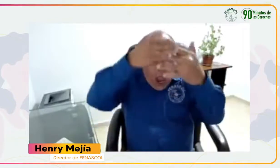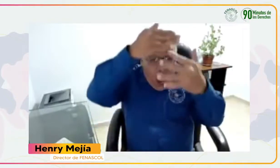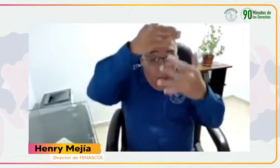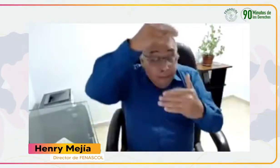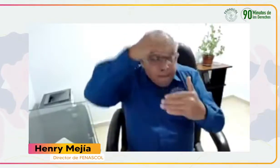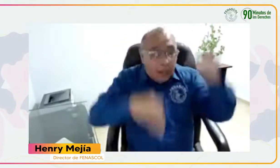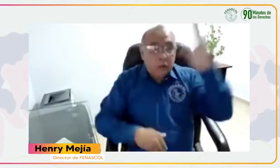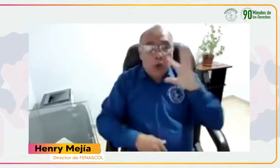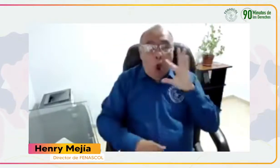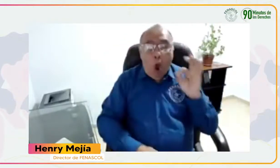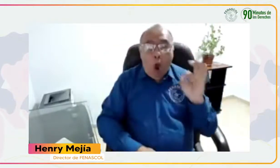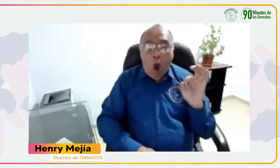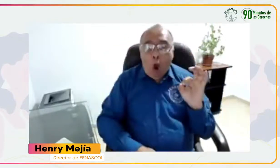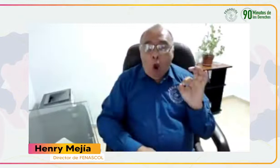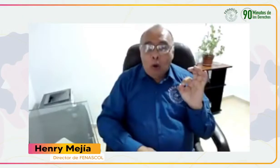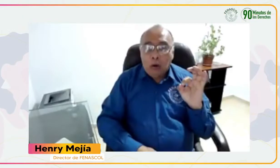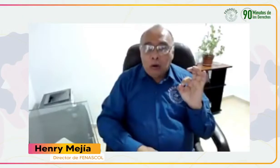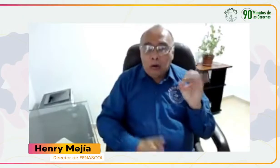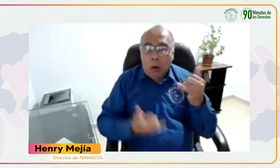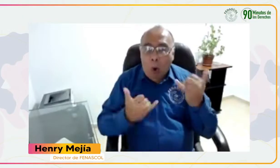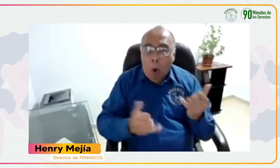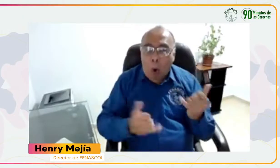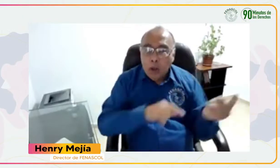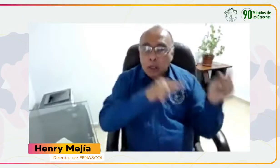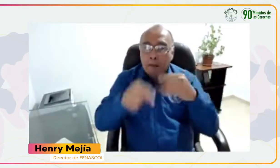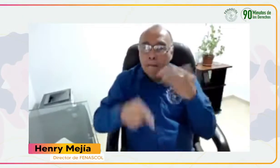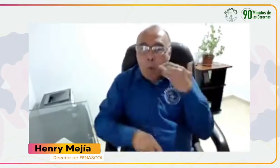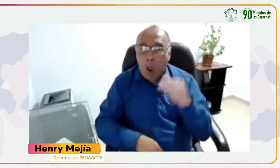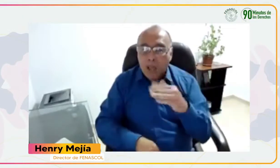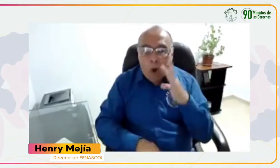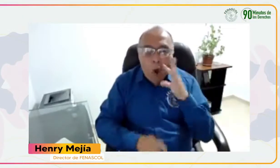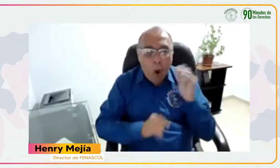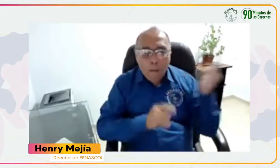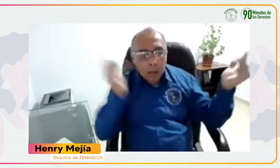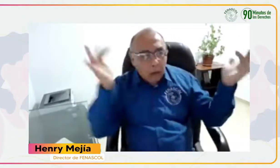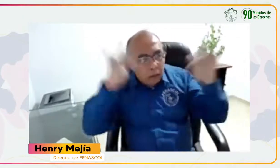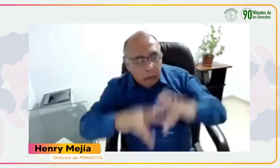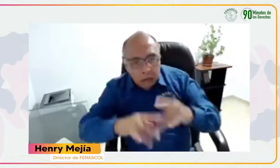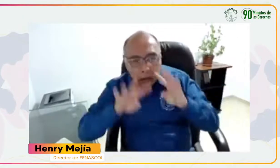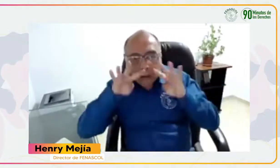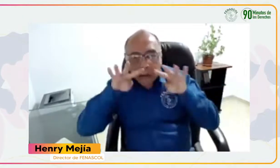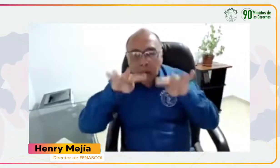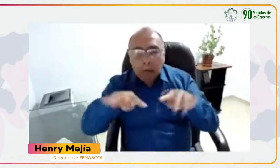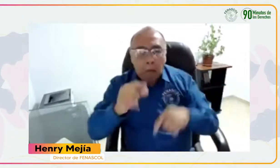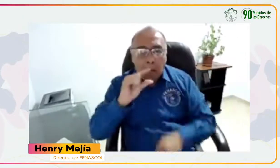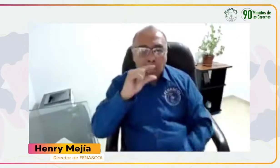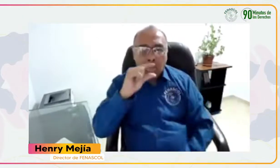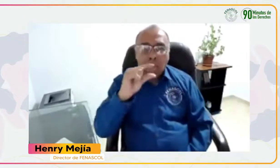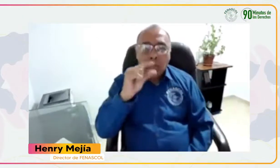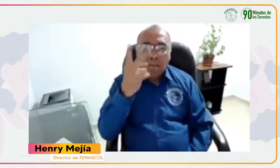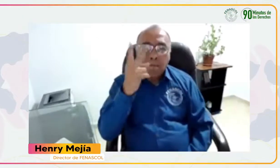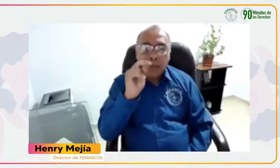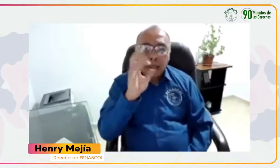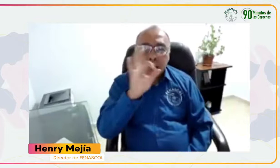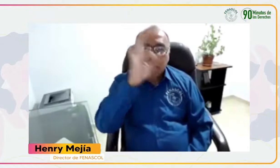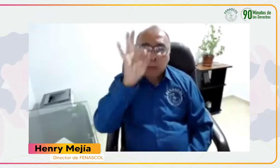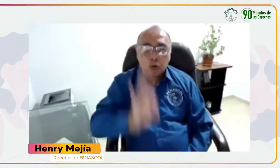mantuvieron durante todas las transmisiones o la transmisión, y la mayoría eran hombres. Y entonces, ¿por qué en este